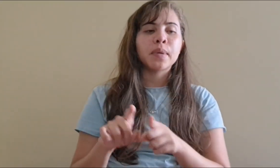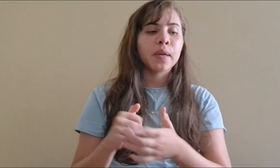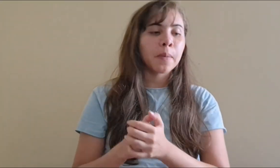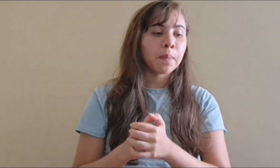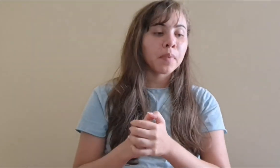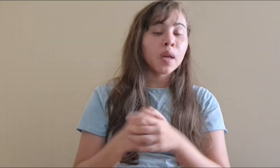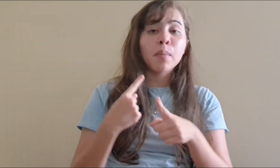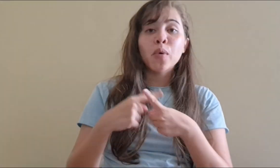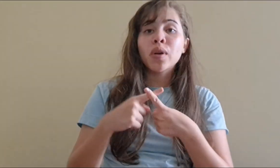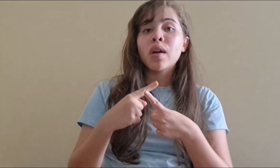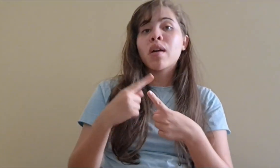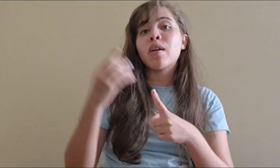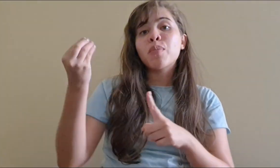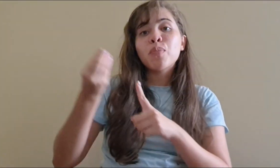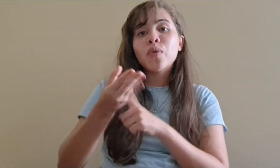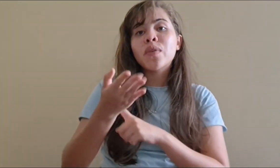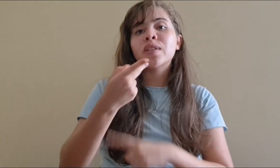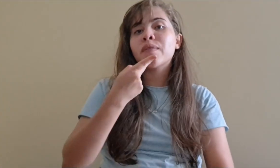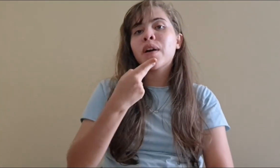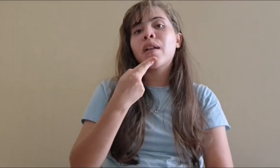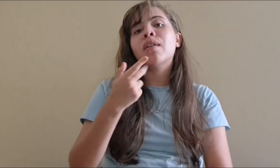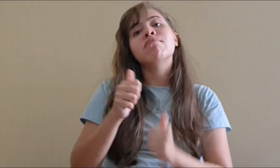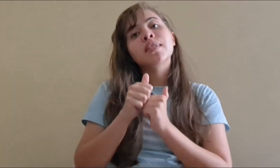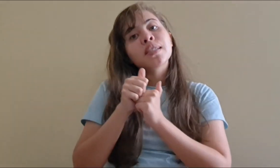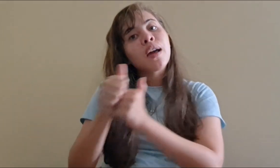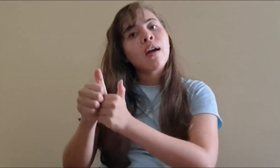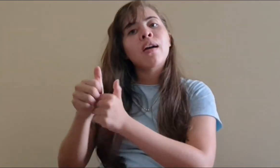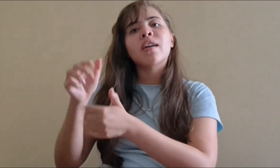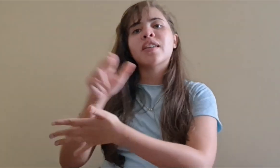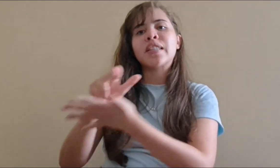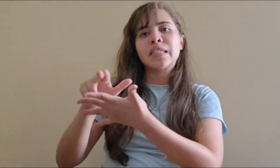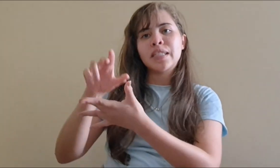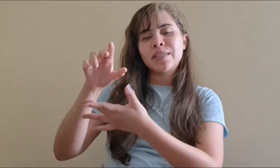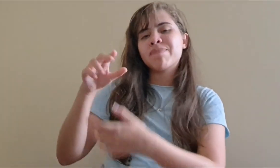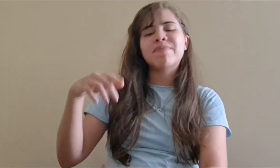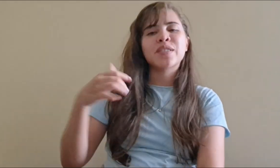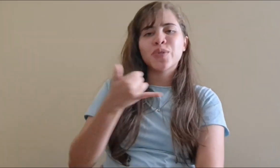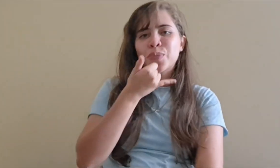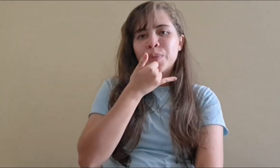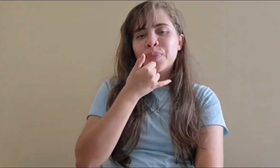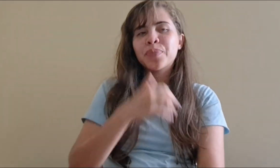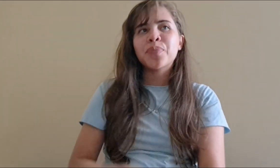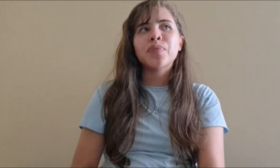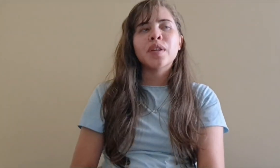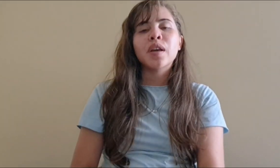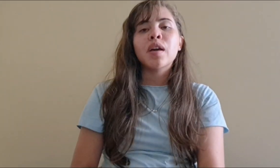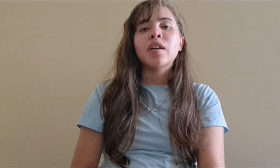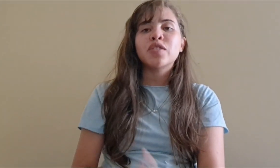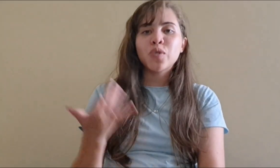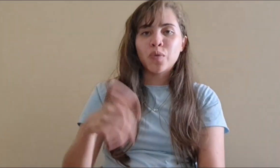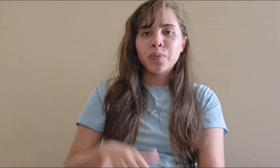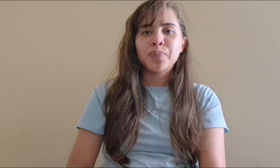significa que nos dá mais felicidade quando obedecemos, porque os profetas também falam sobre